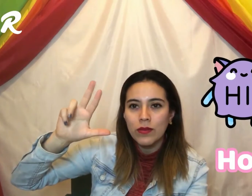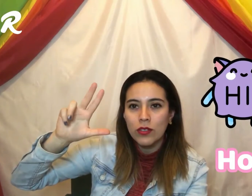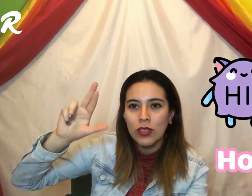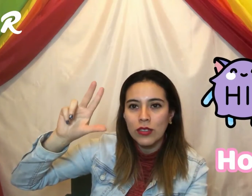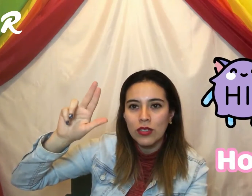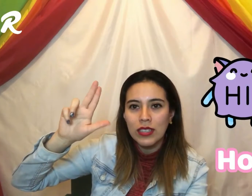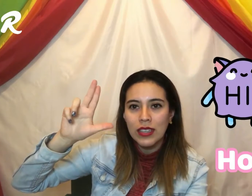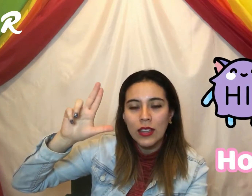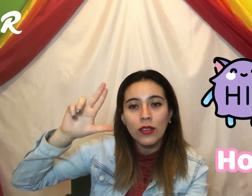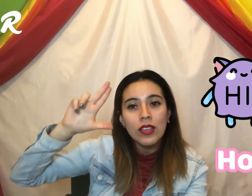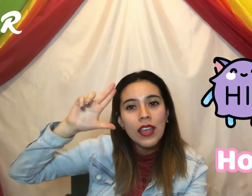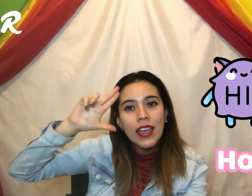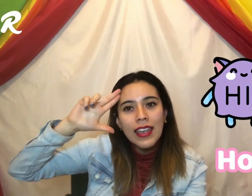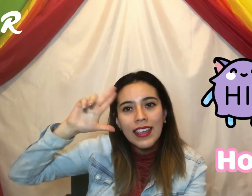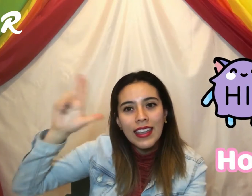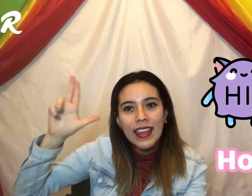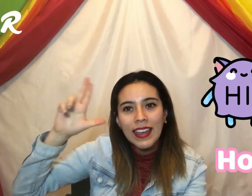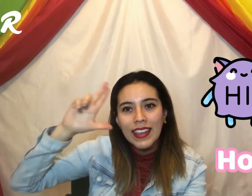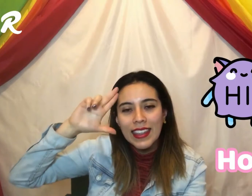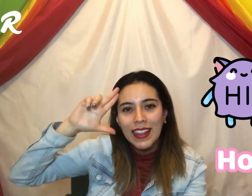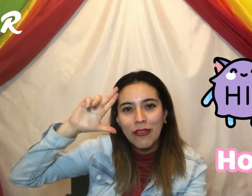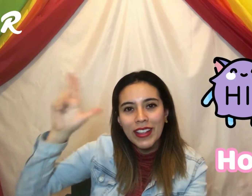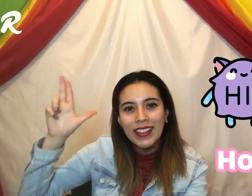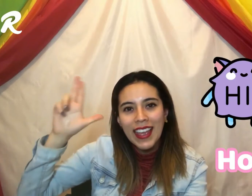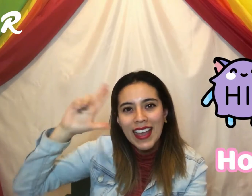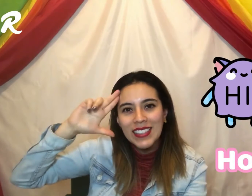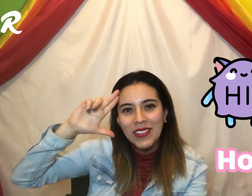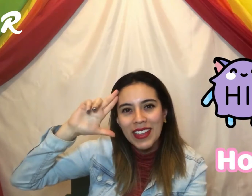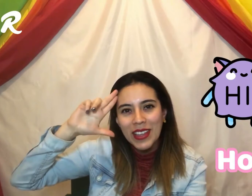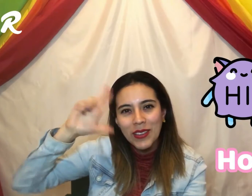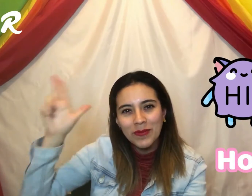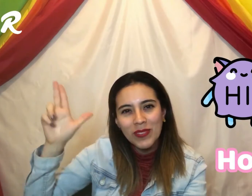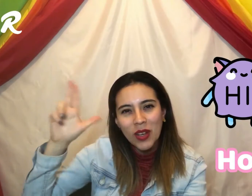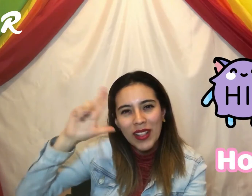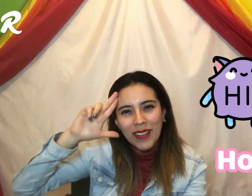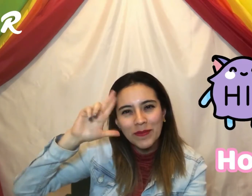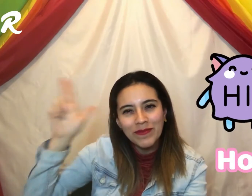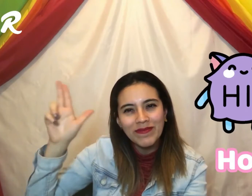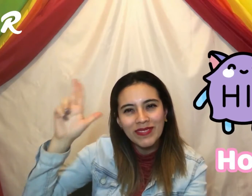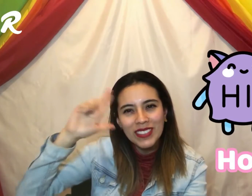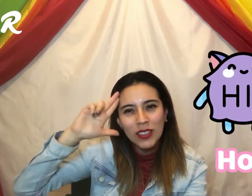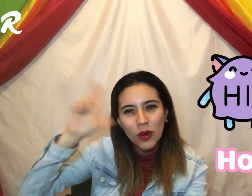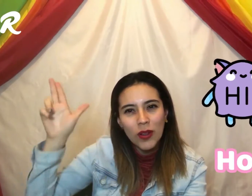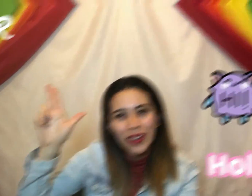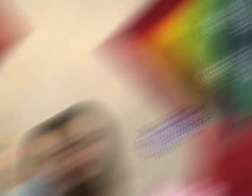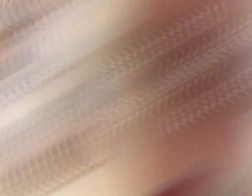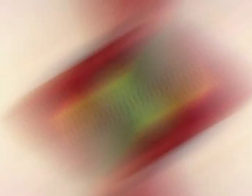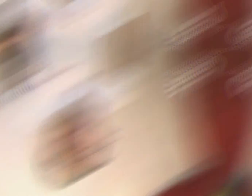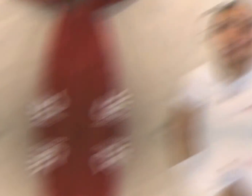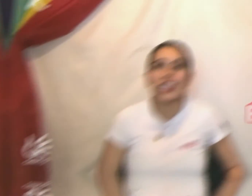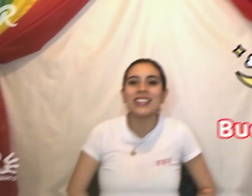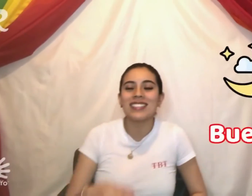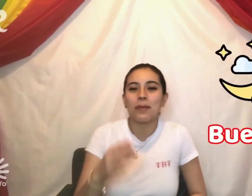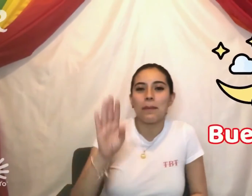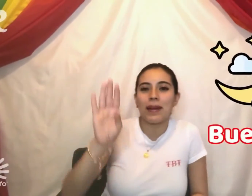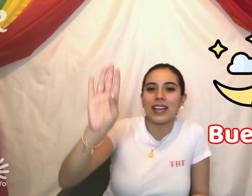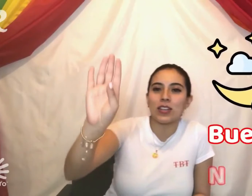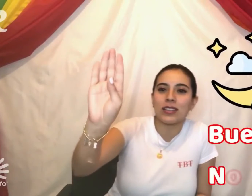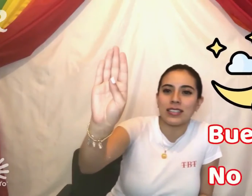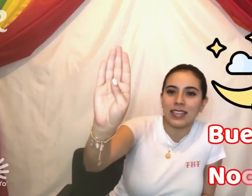estos tres deditos. Y de aquí de la frente hacia un ladito, hola. Buenas noches. Para eso